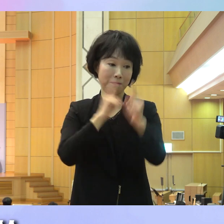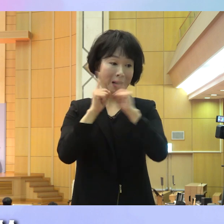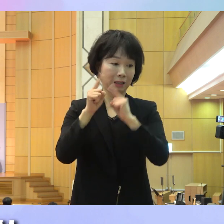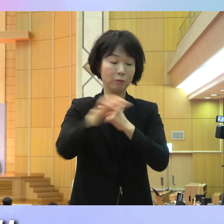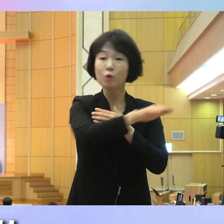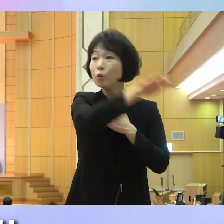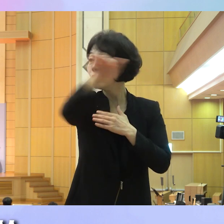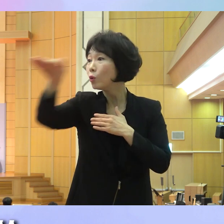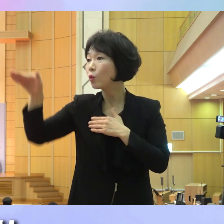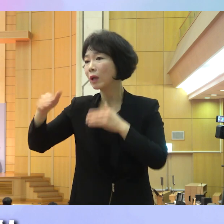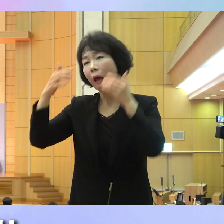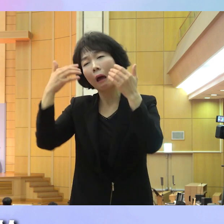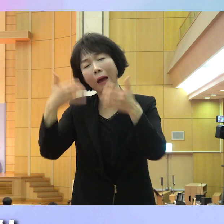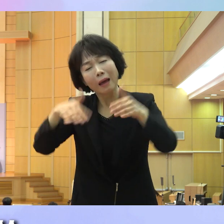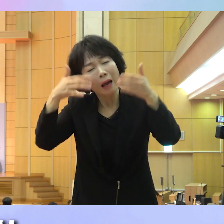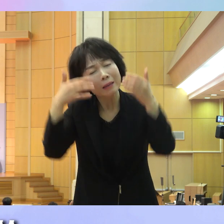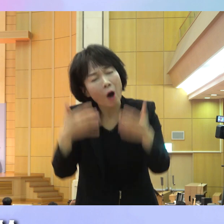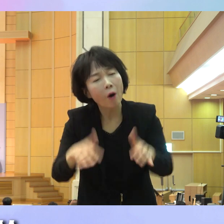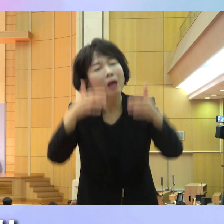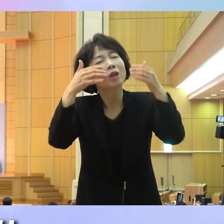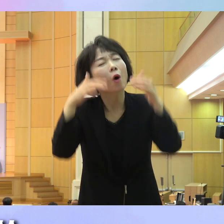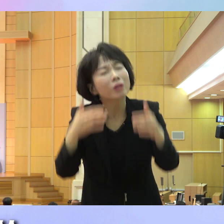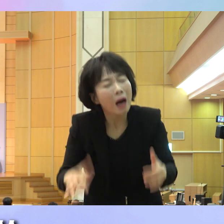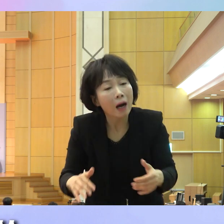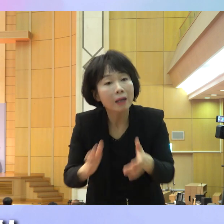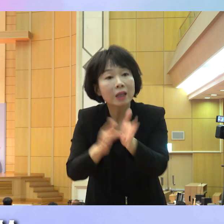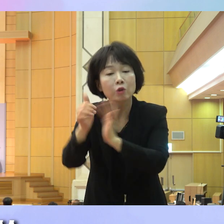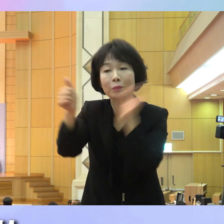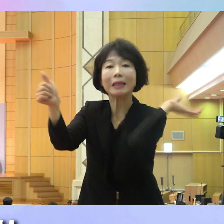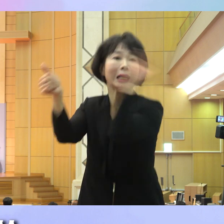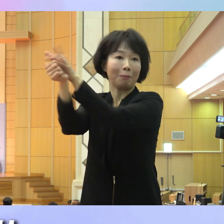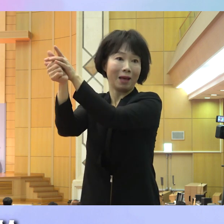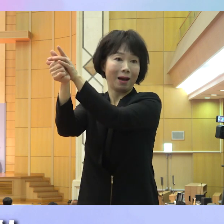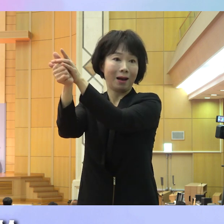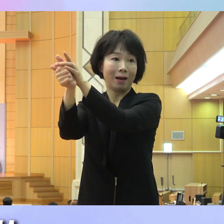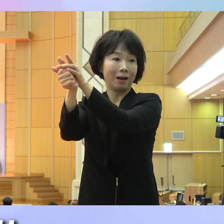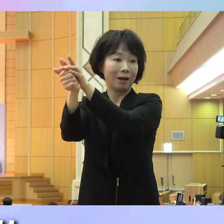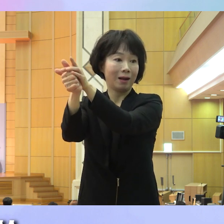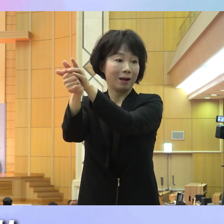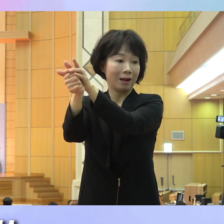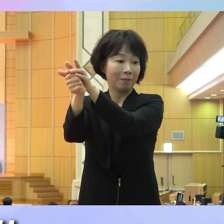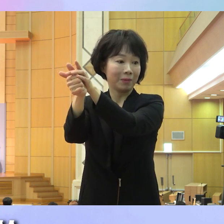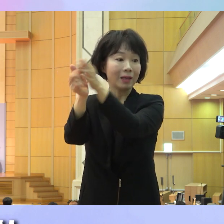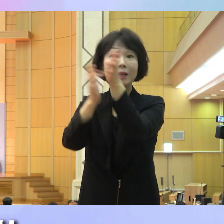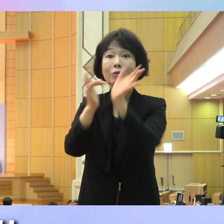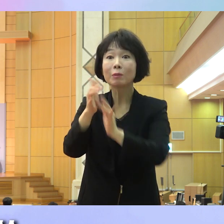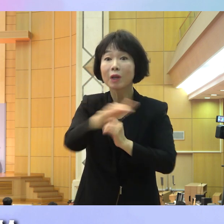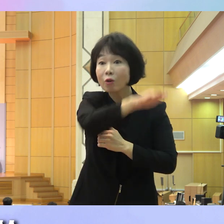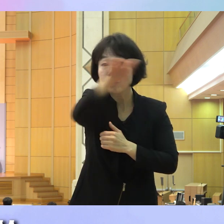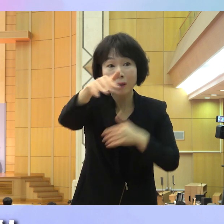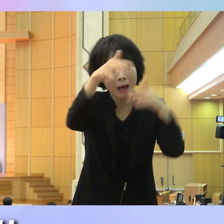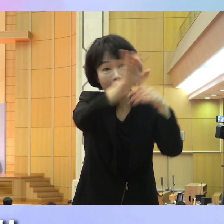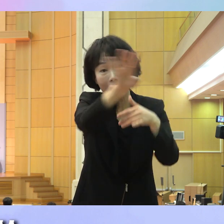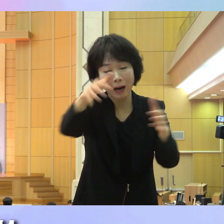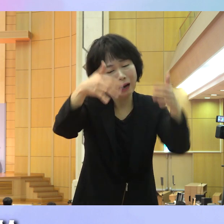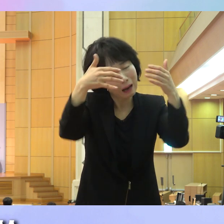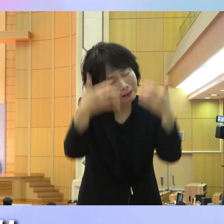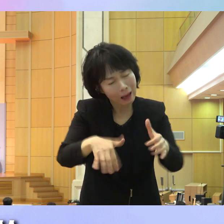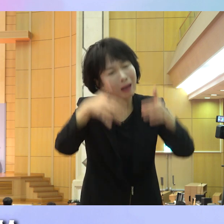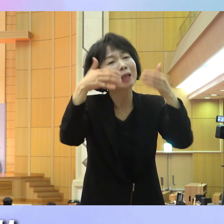연약한 것을 친히 담당하시고, 예수님이 십자가 질 때 우리의 연약함을 담당하시고 그